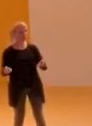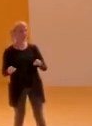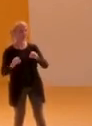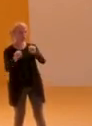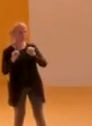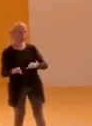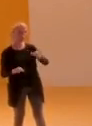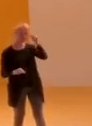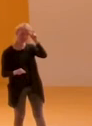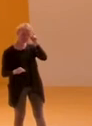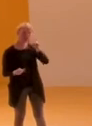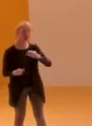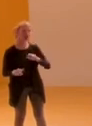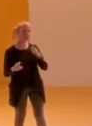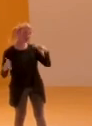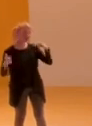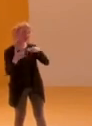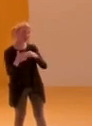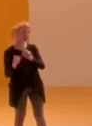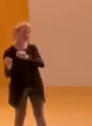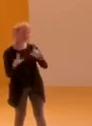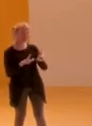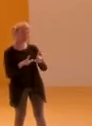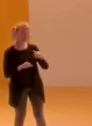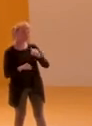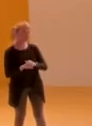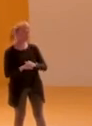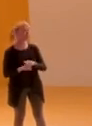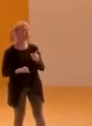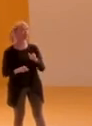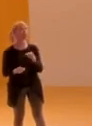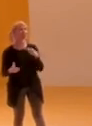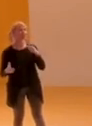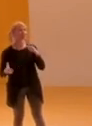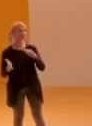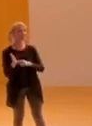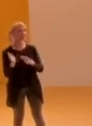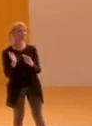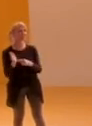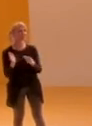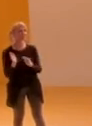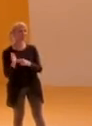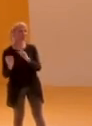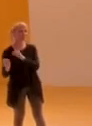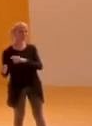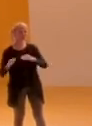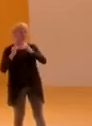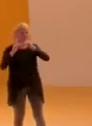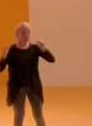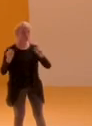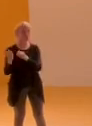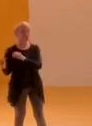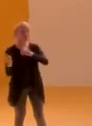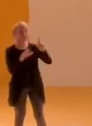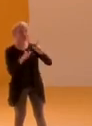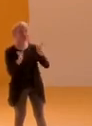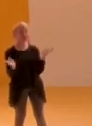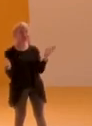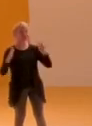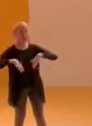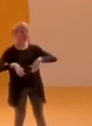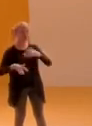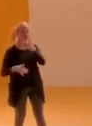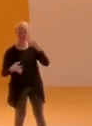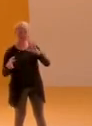są w celu inflacyjnym to wtedy ta zależność w podaży pieniądza i poziomach inflacji się Załamuje ta korelacja